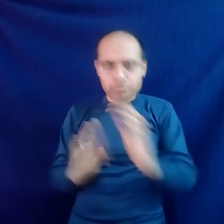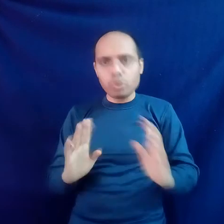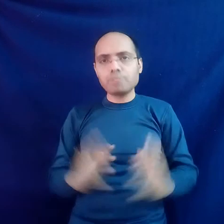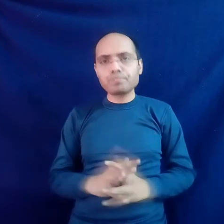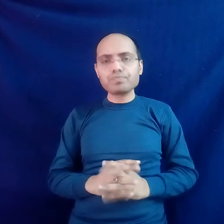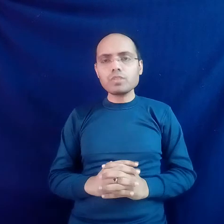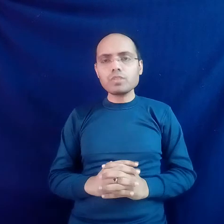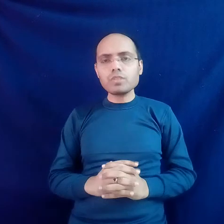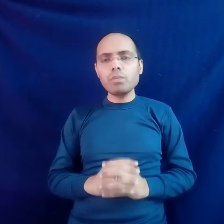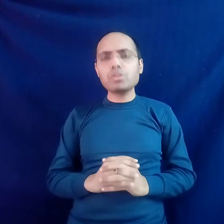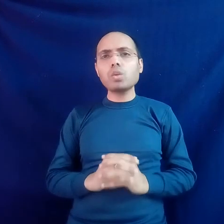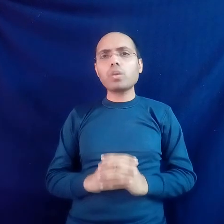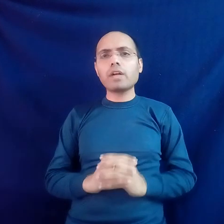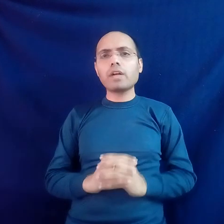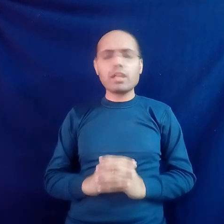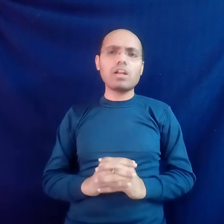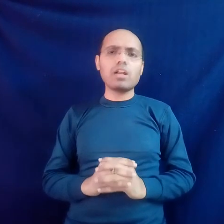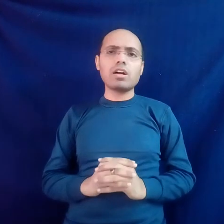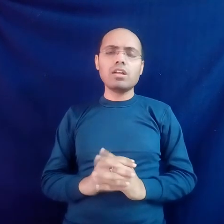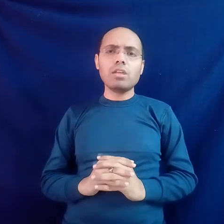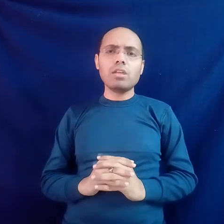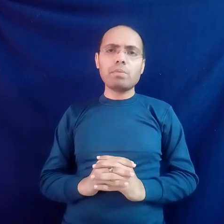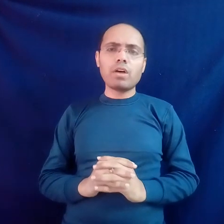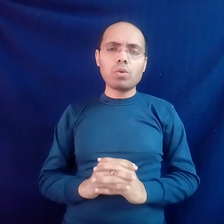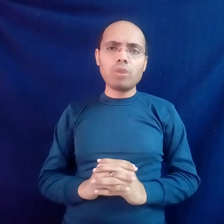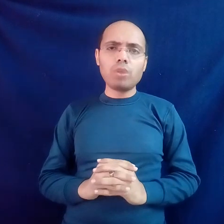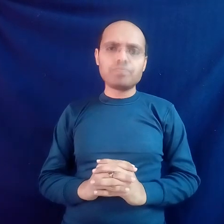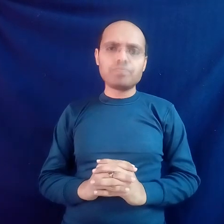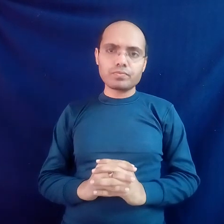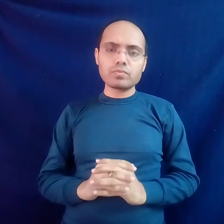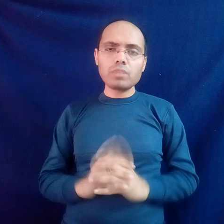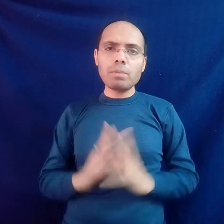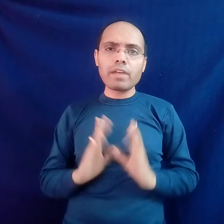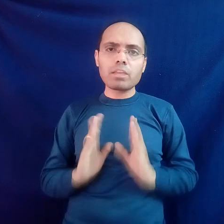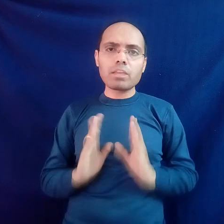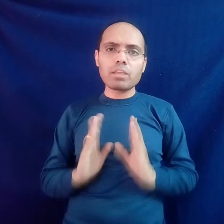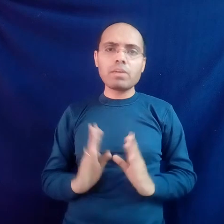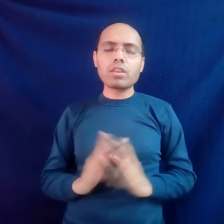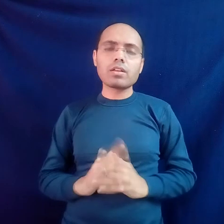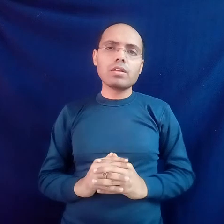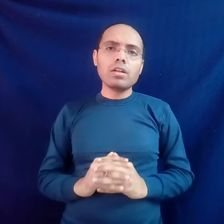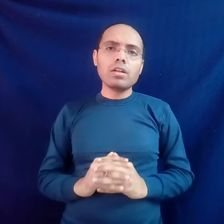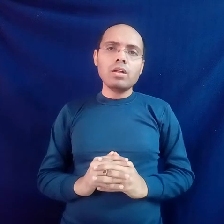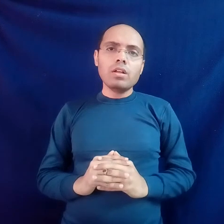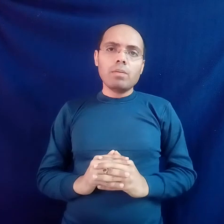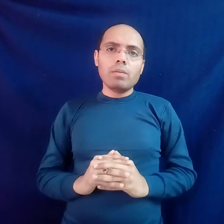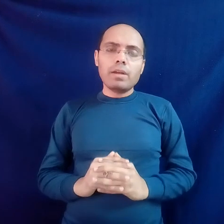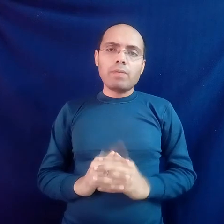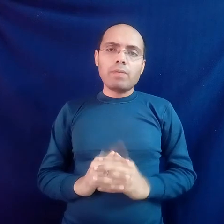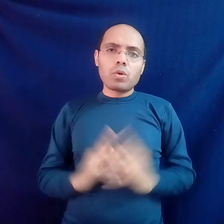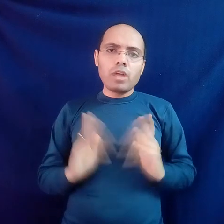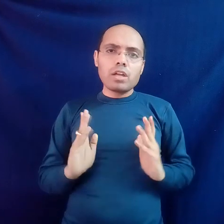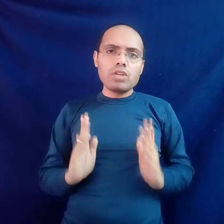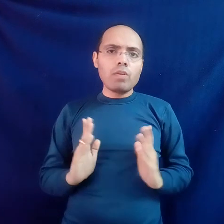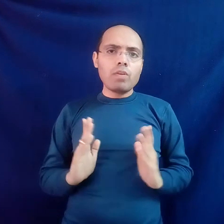सॉरी, पिछले 2 से 2.5 साल का मेरा अनुभव, मेरा एक्सपीरियंस, मैं खुद एक इंजीनियर हूँ